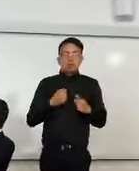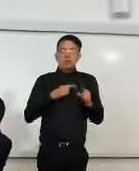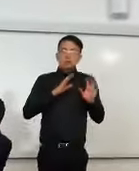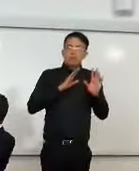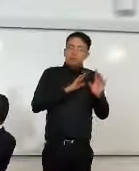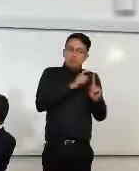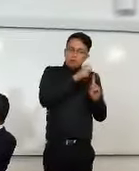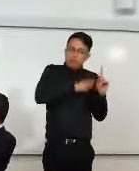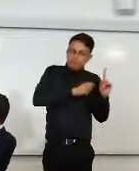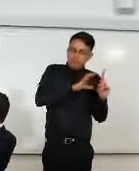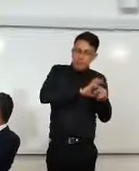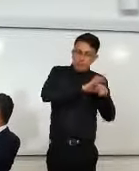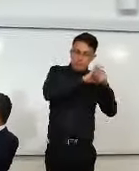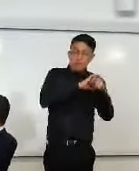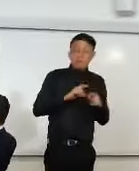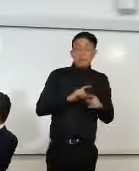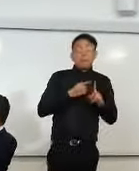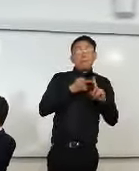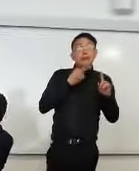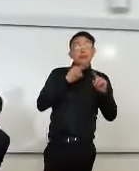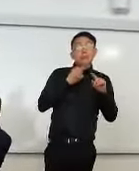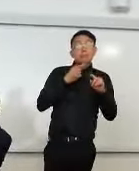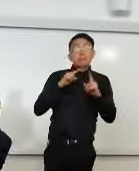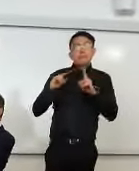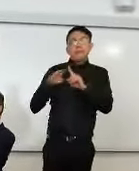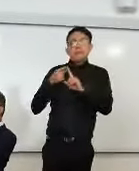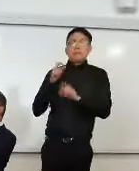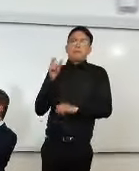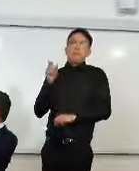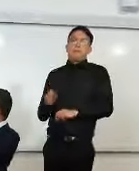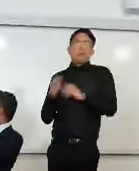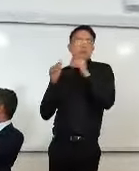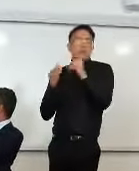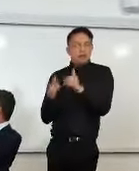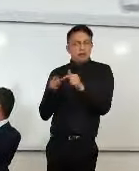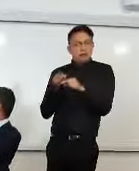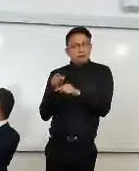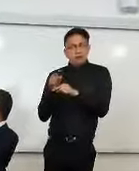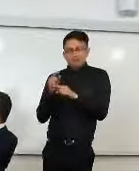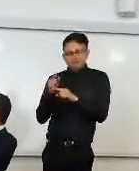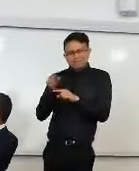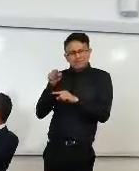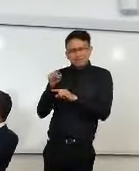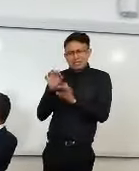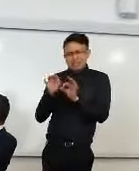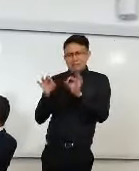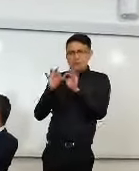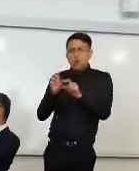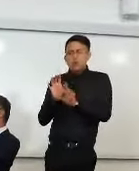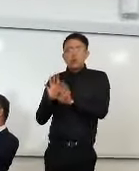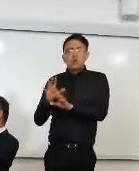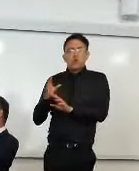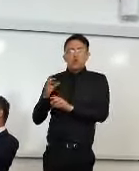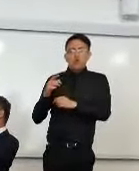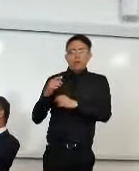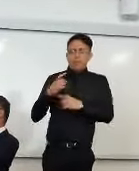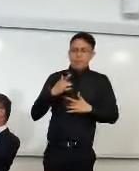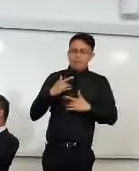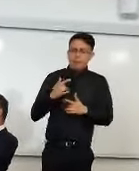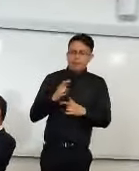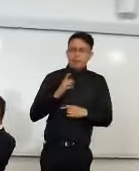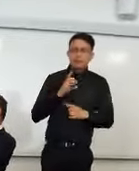allá de entenderlo así es, pongamos primero a la persona, porque aquí lo más importante es la voluntad y la decisión y la